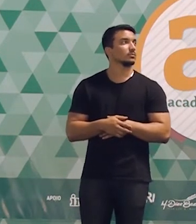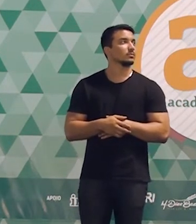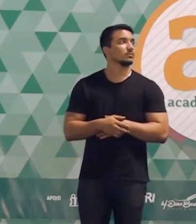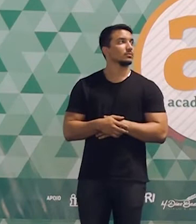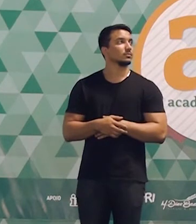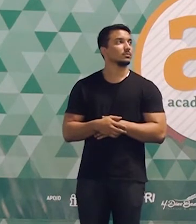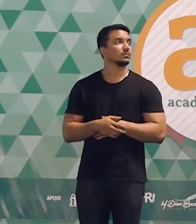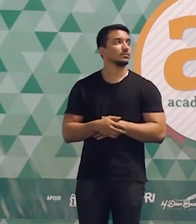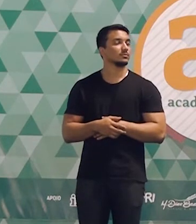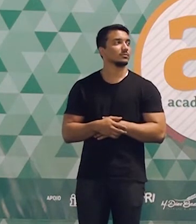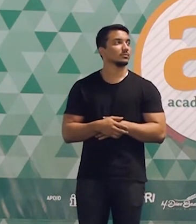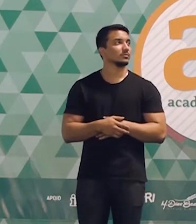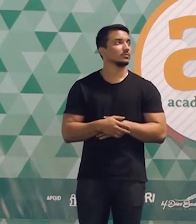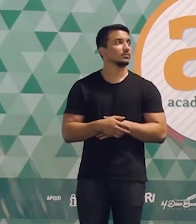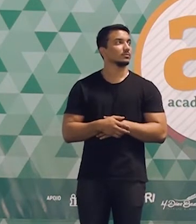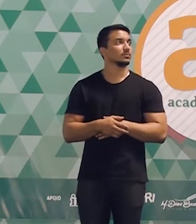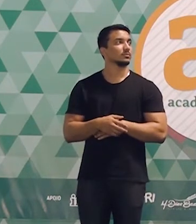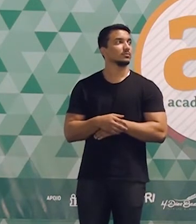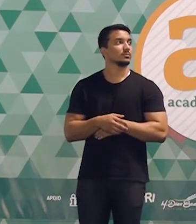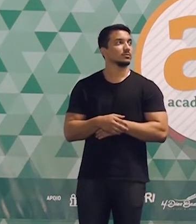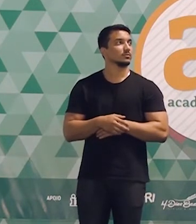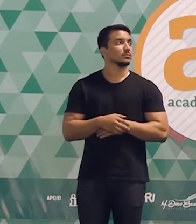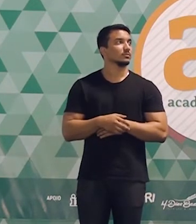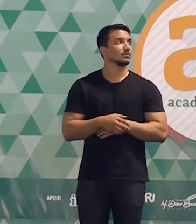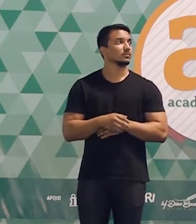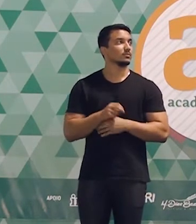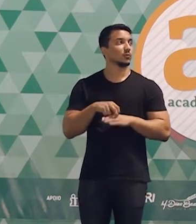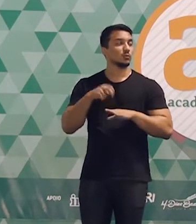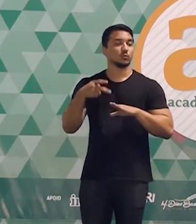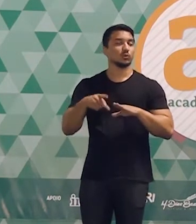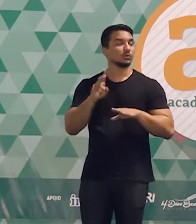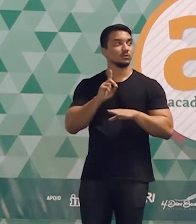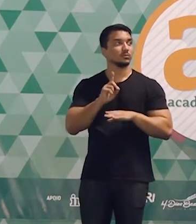apoiar. Está todo mundo? Não pula, não.